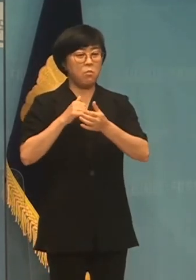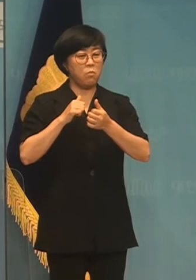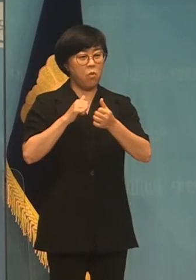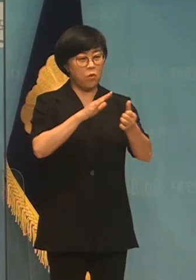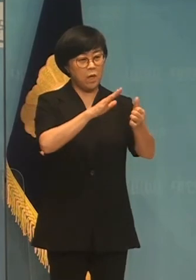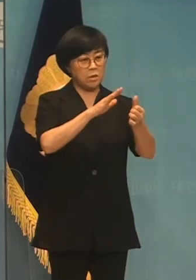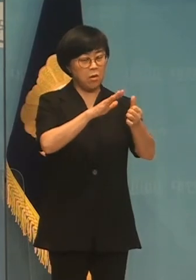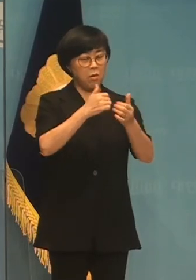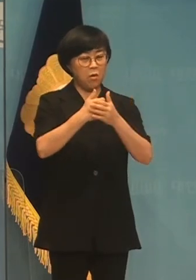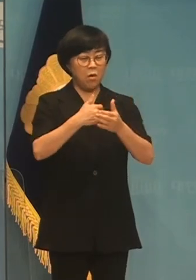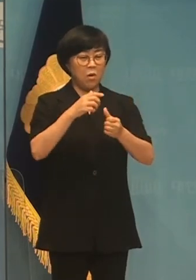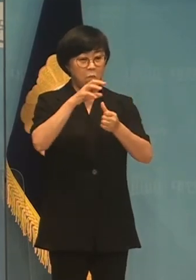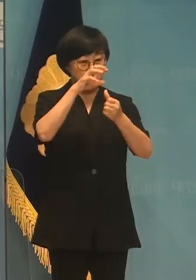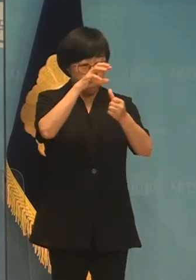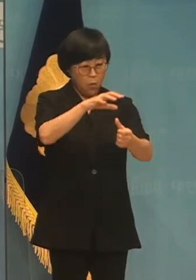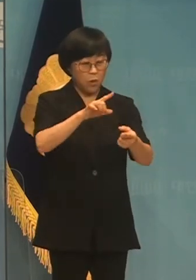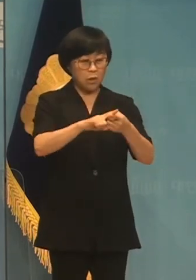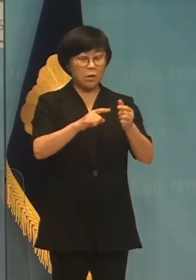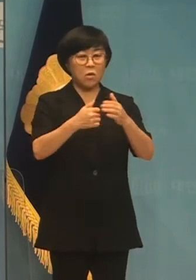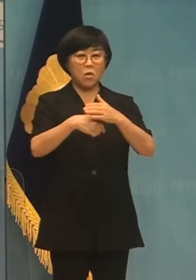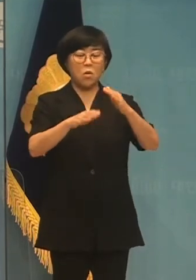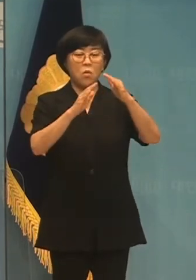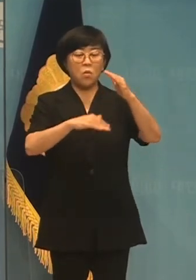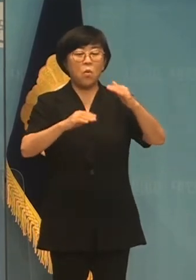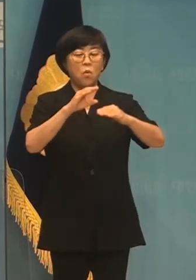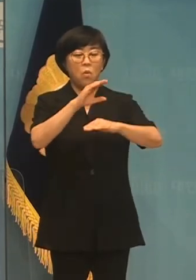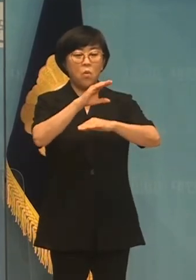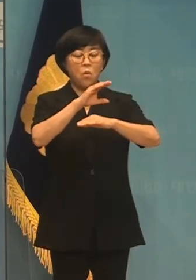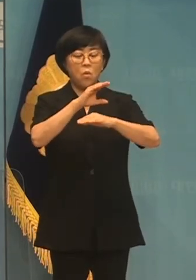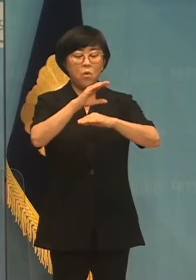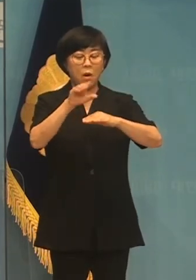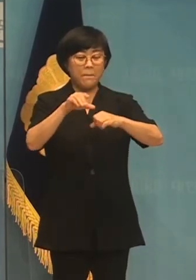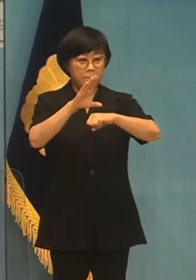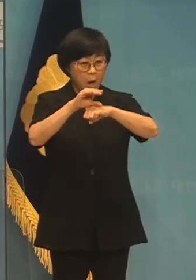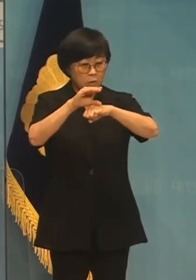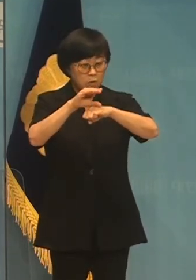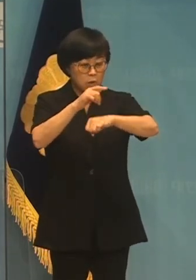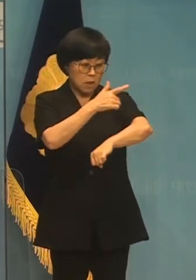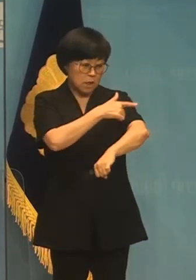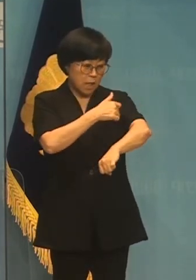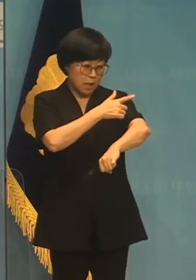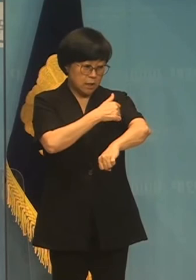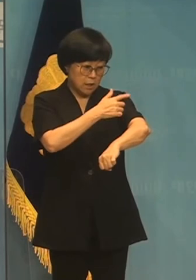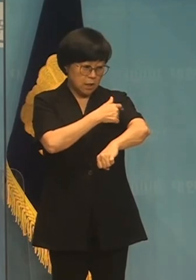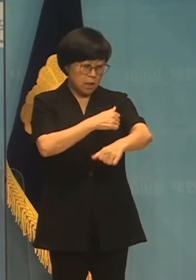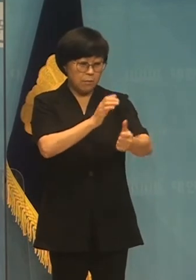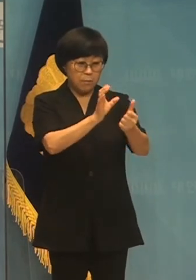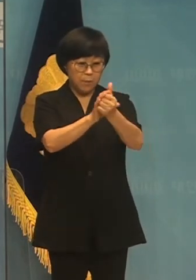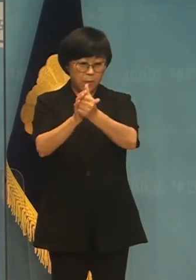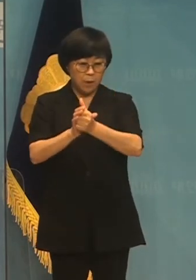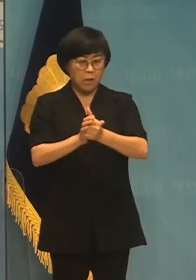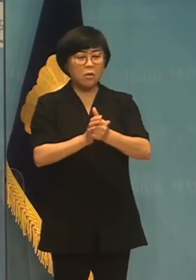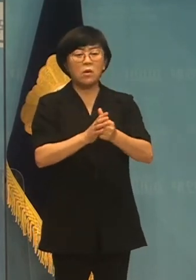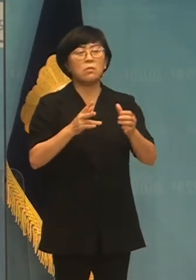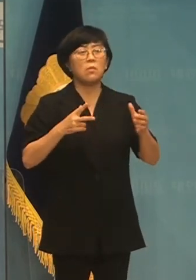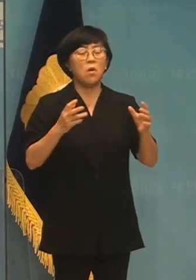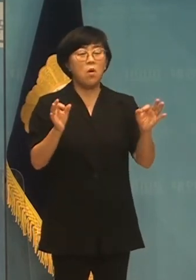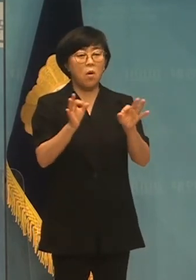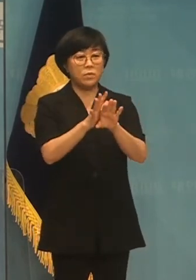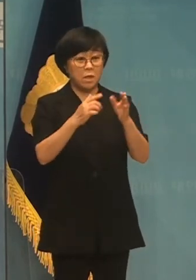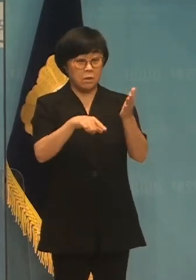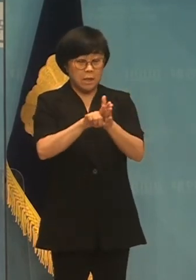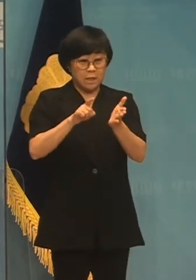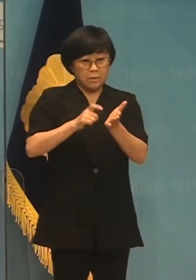인사들로 공영방송 이사진이 구성되는 악습을 끊어내려면 지금